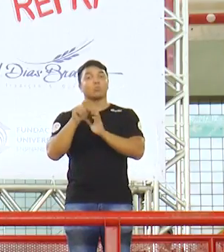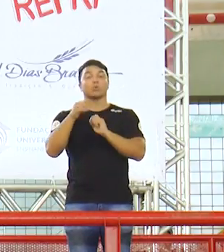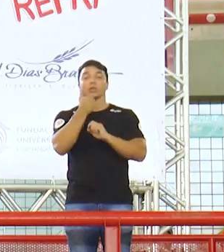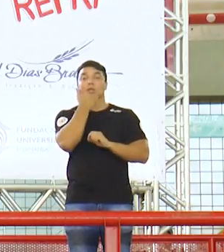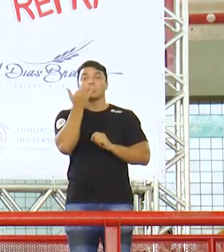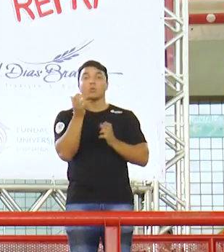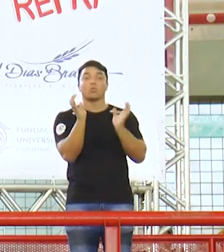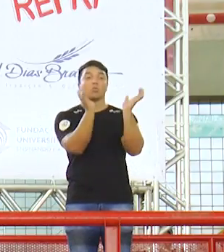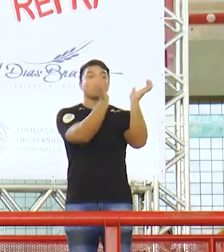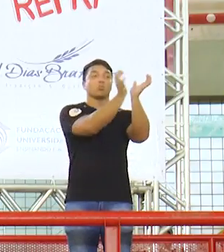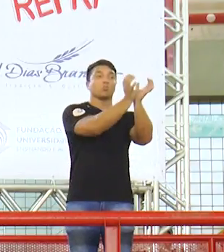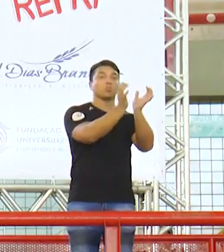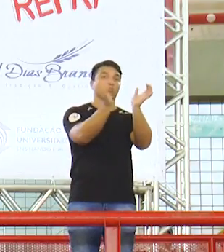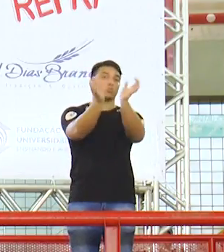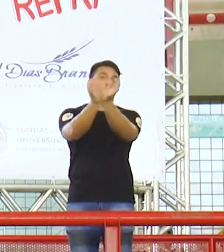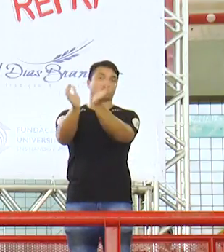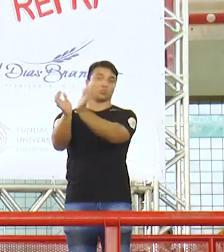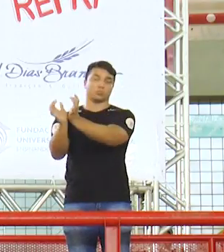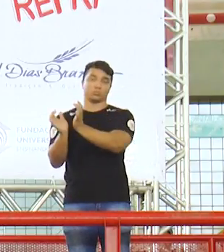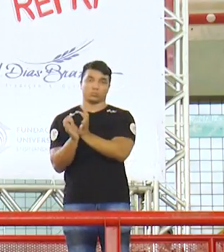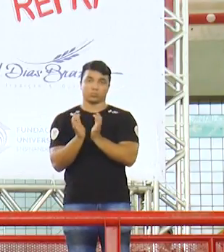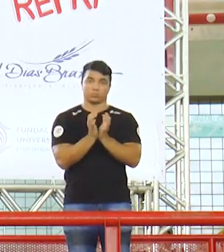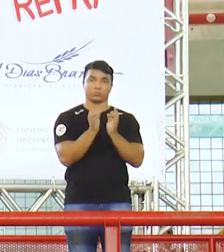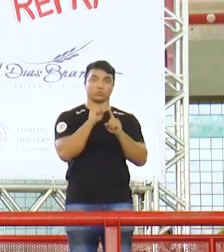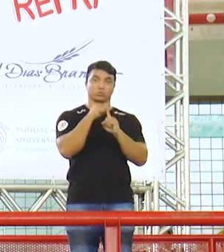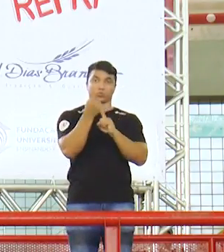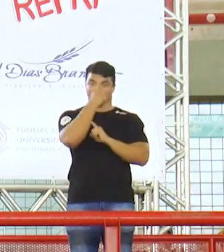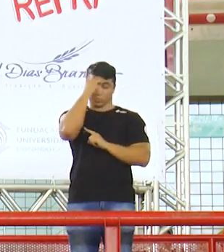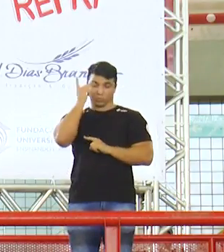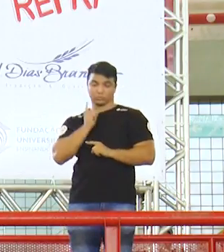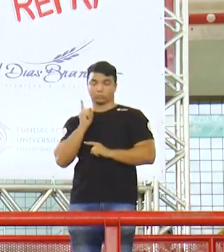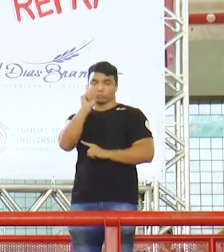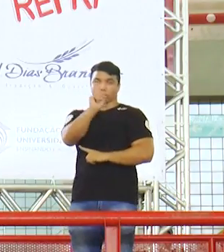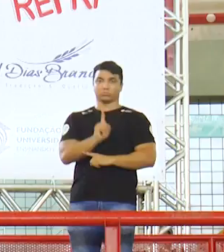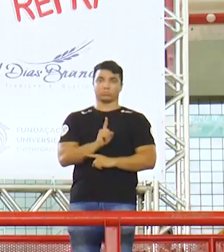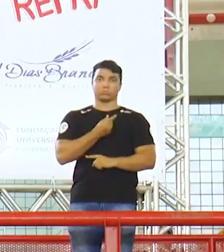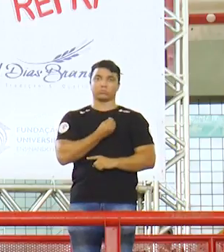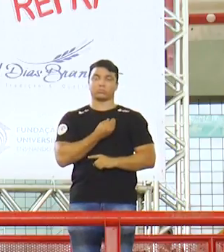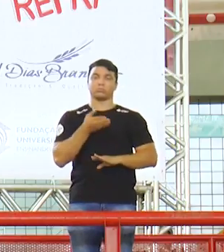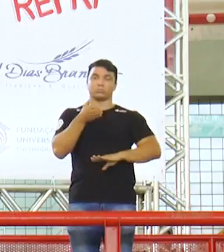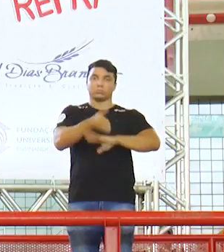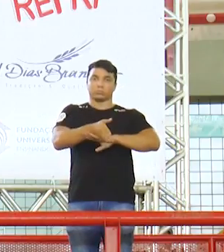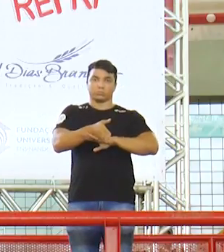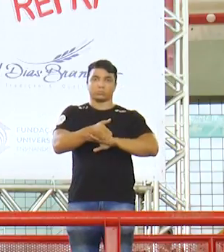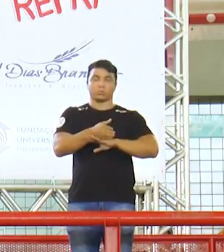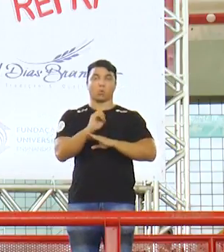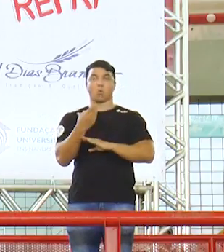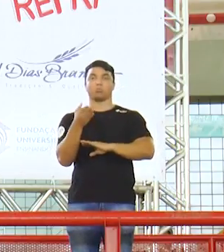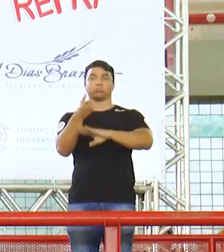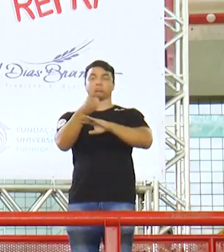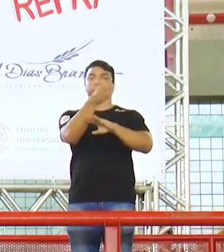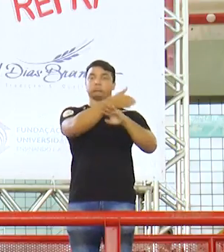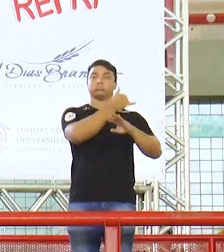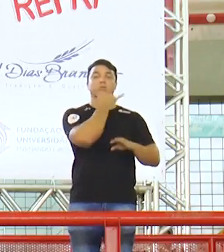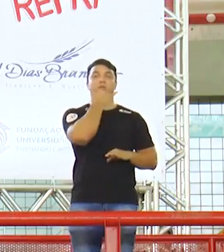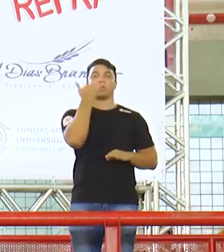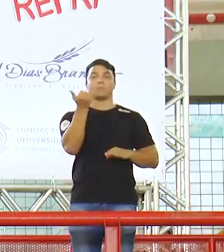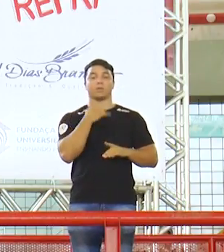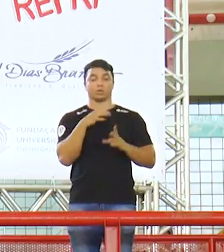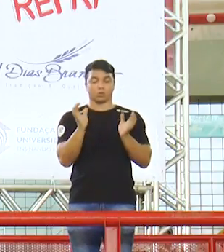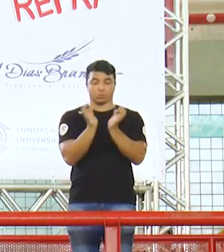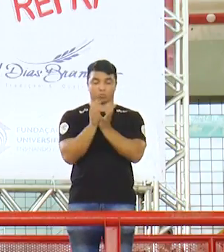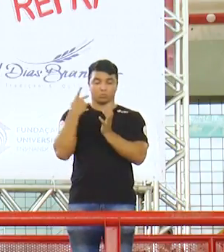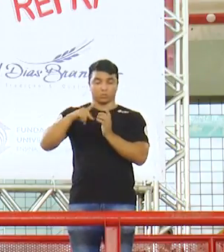do grupo social em que o indivíduo está inserido. É o